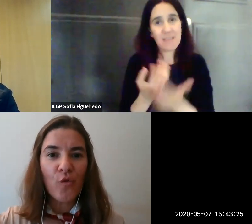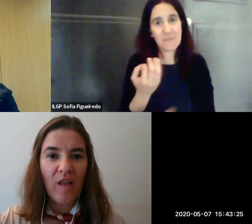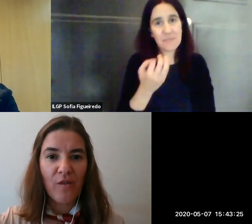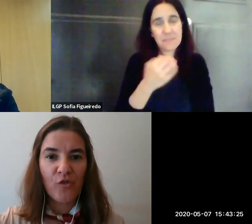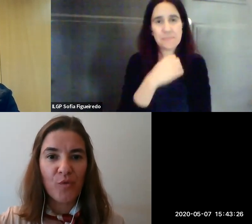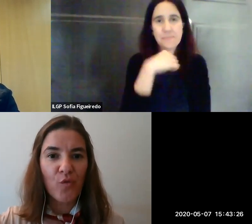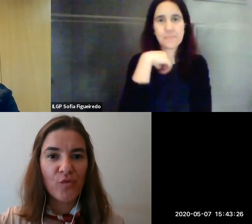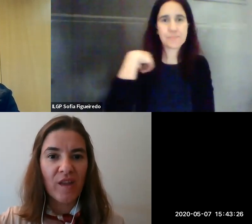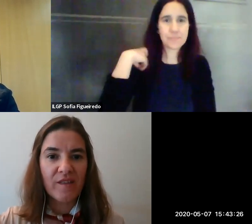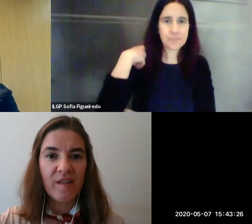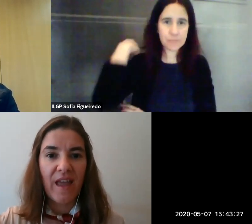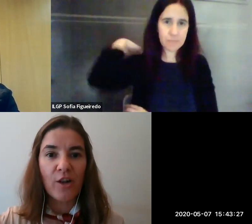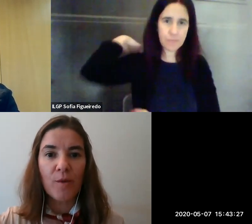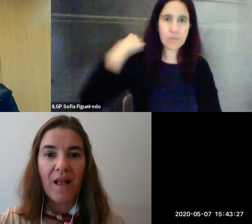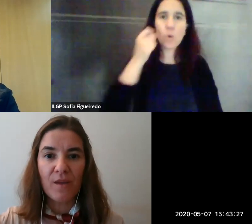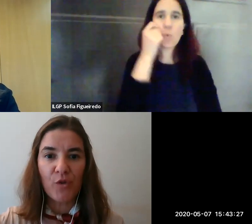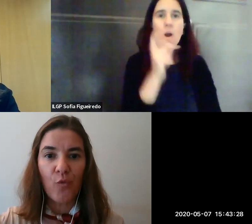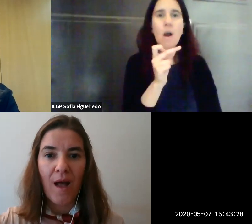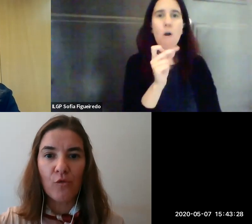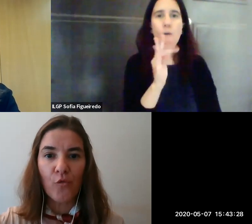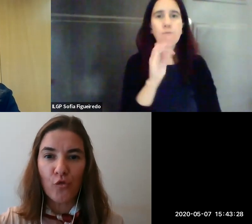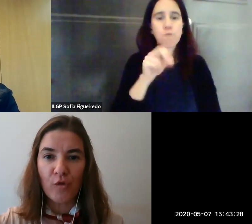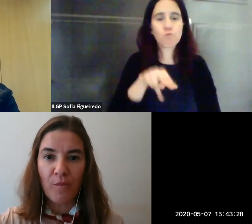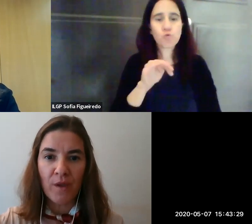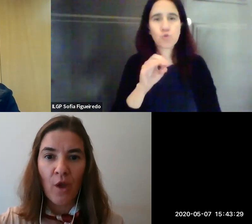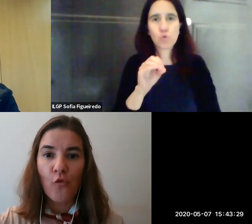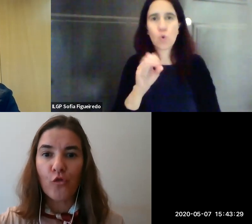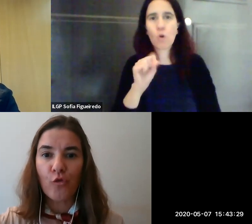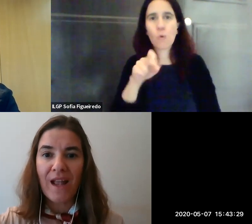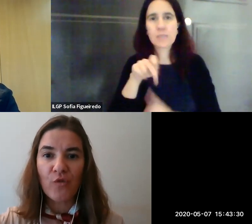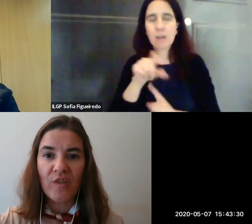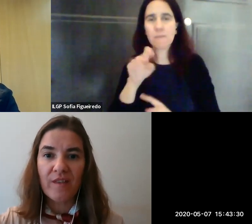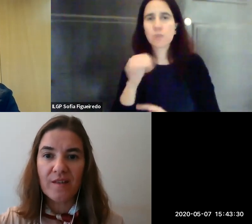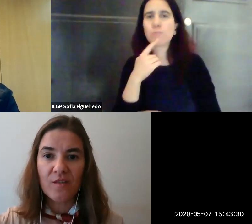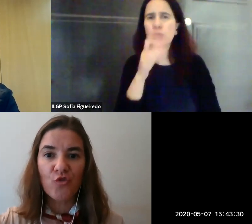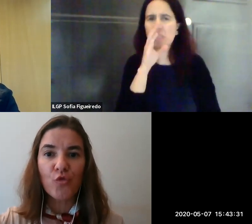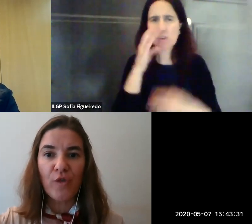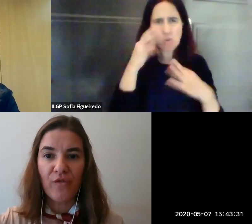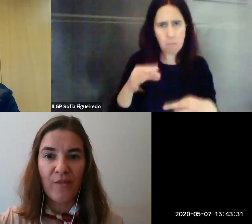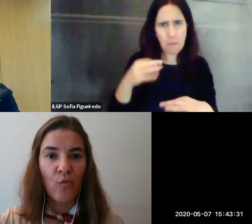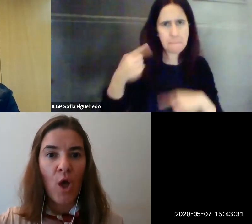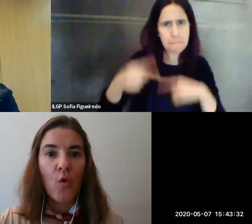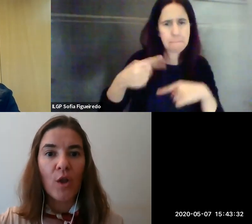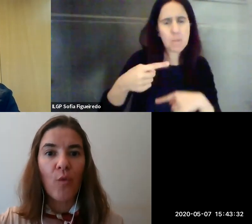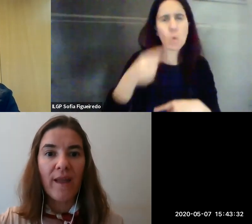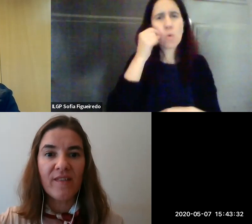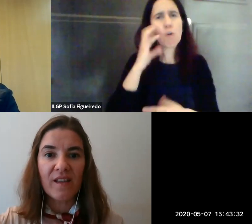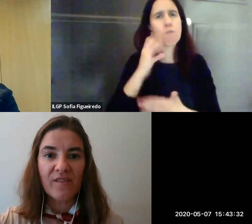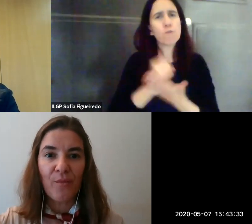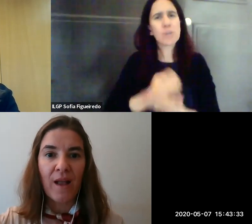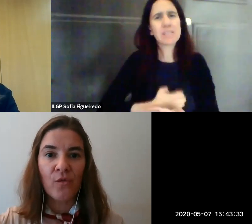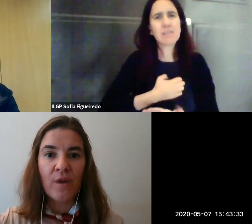Afonso Gonçalves pergunta se é normal e habitual um funcionário sentir-se desmotivado quando